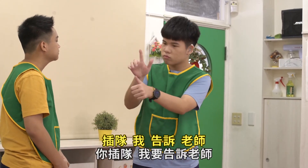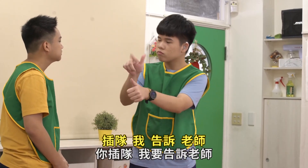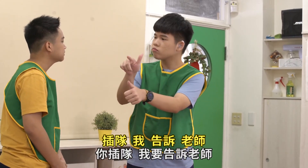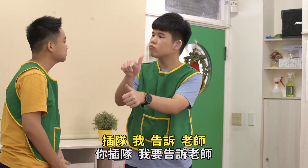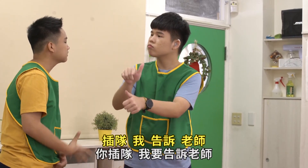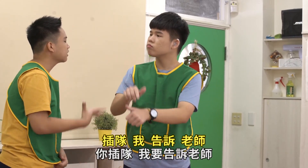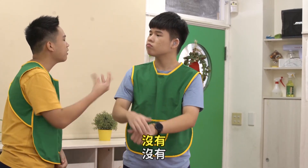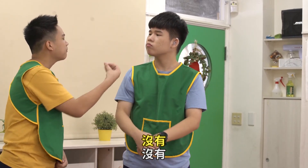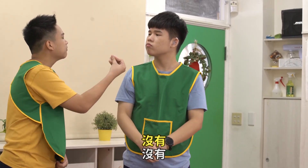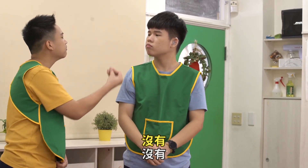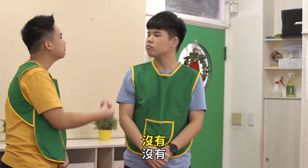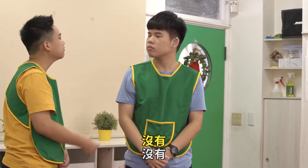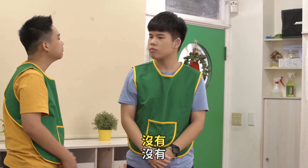要告诉老师。 没有。